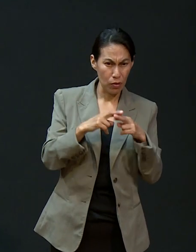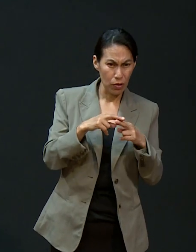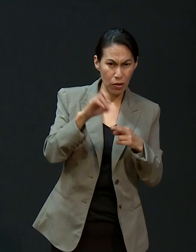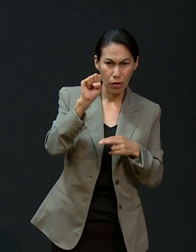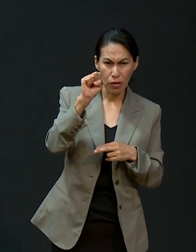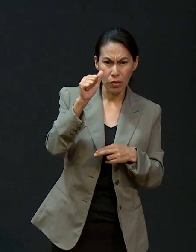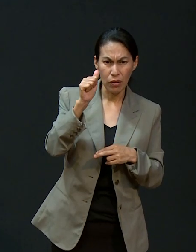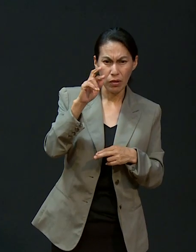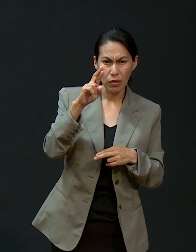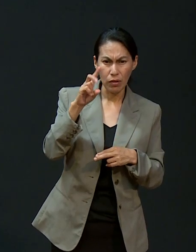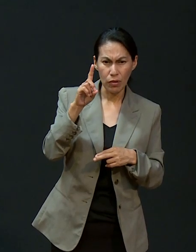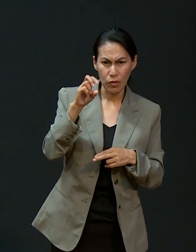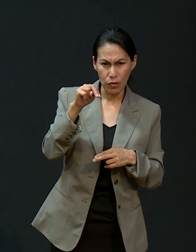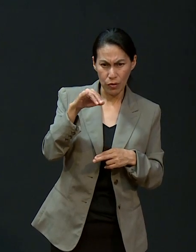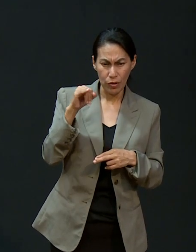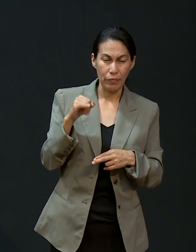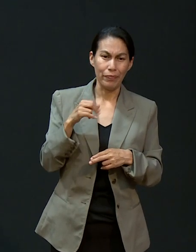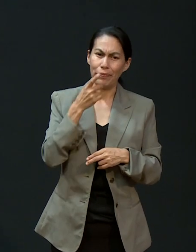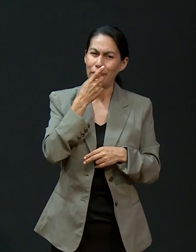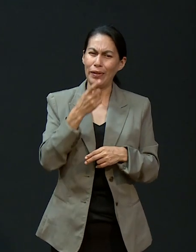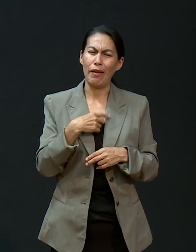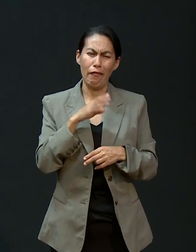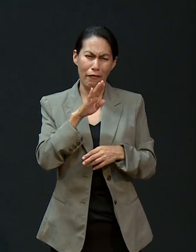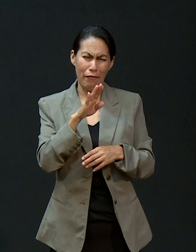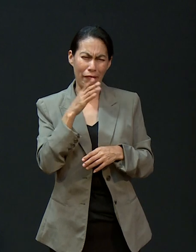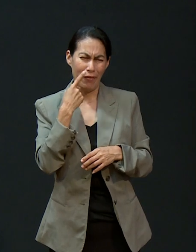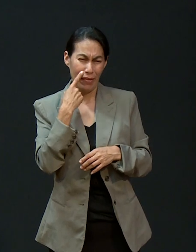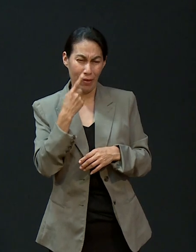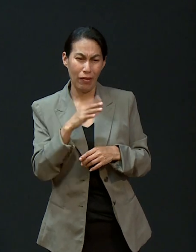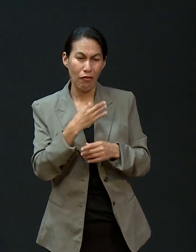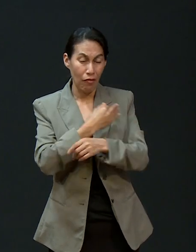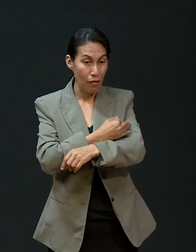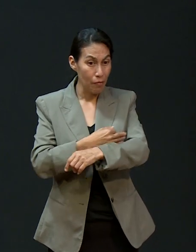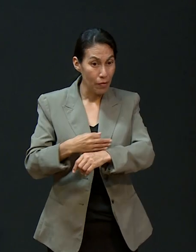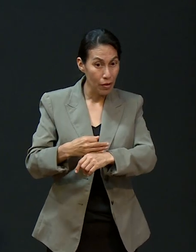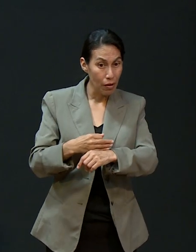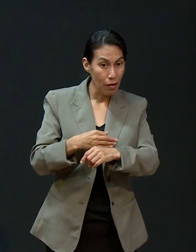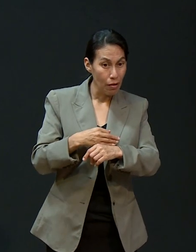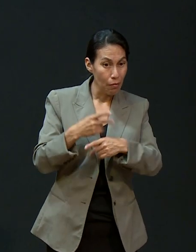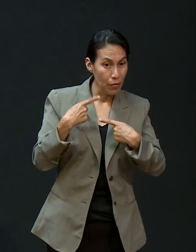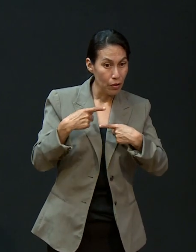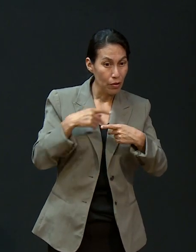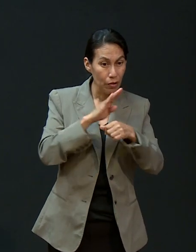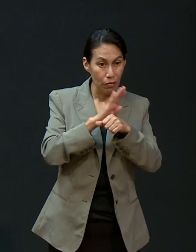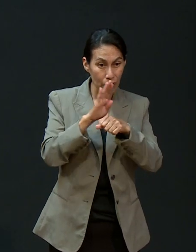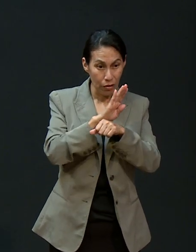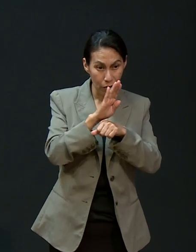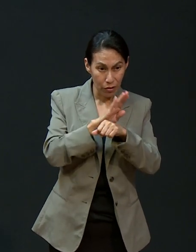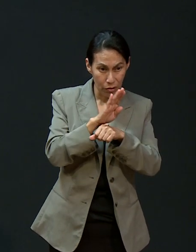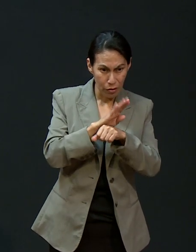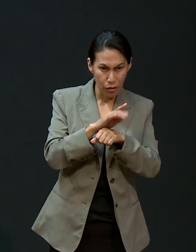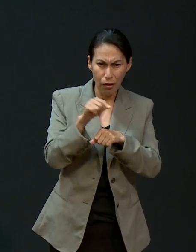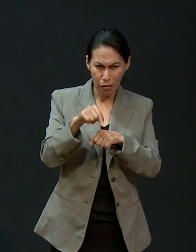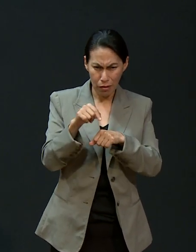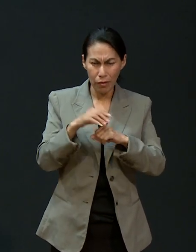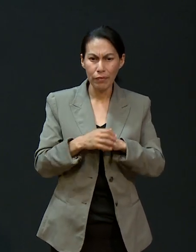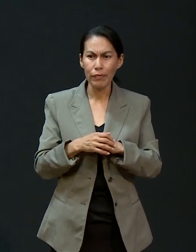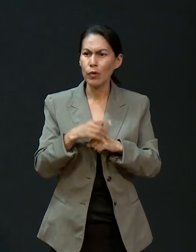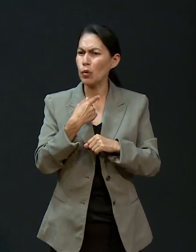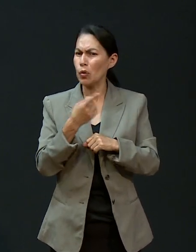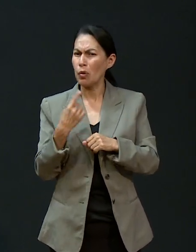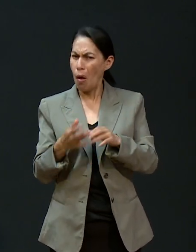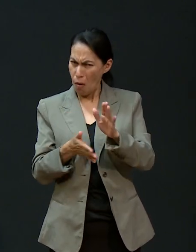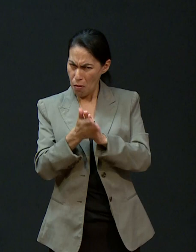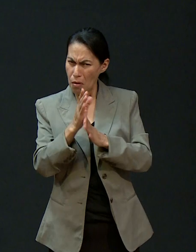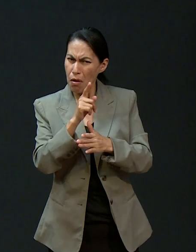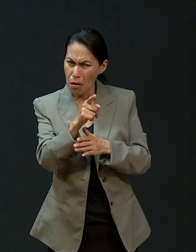Sardóni y el profe nos dijo, mira, hay una familia de brasileños acá. Y yo dije a Francisco, ah, vamos